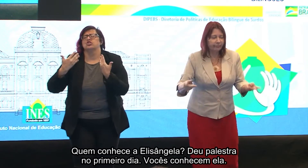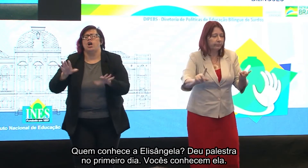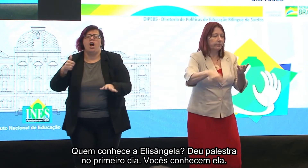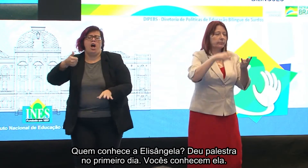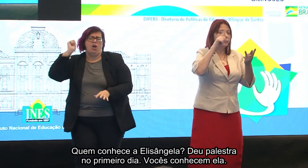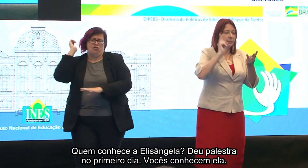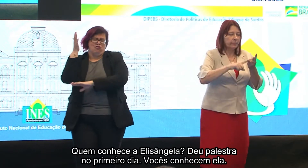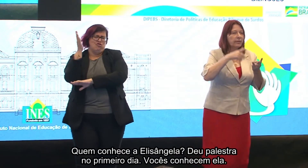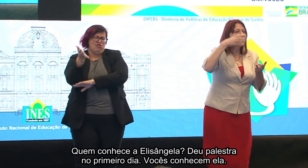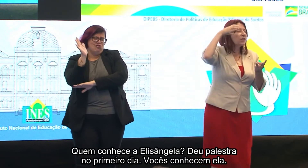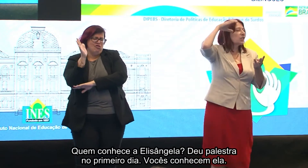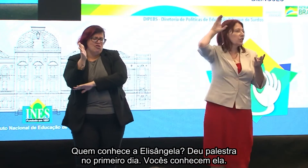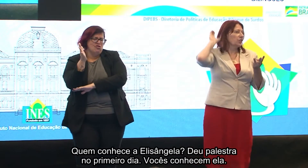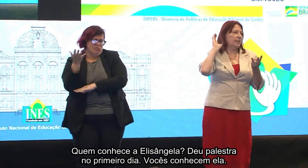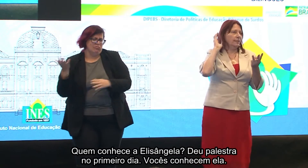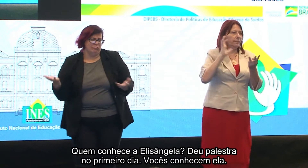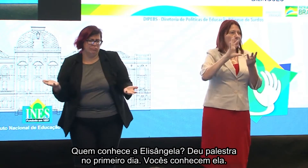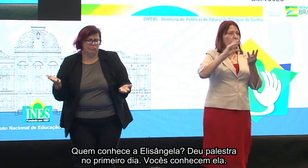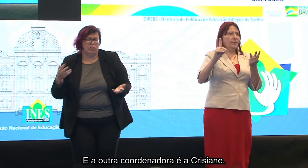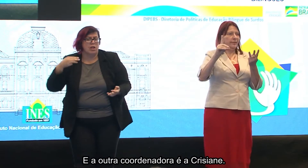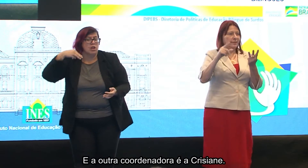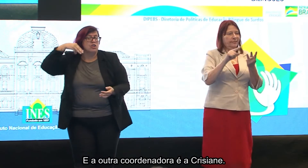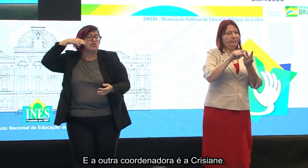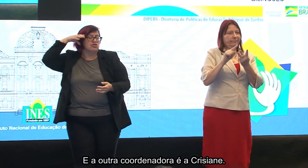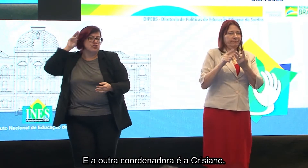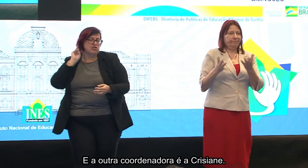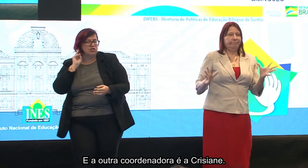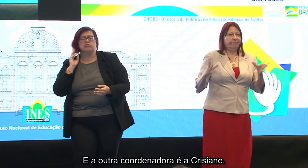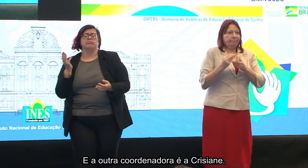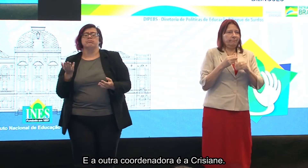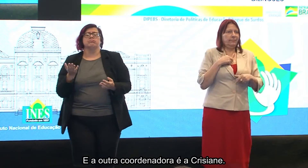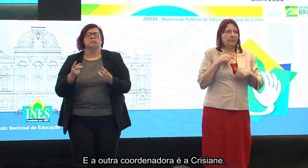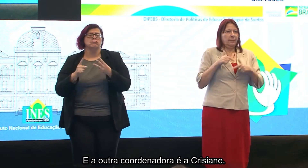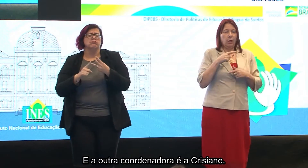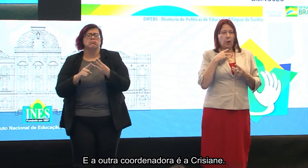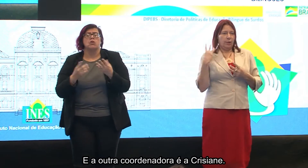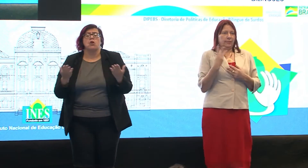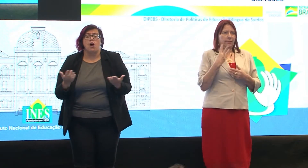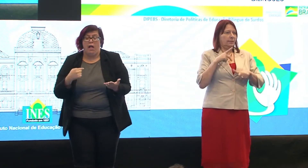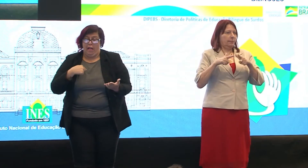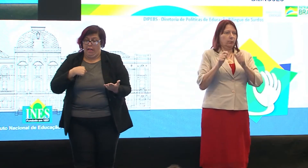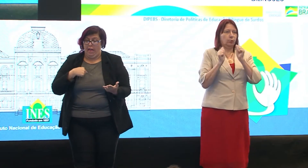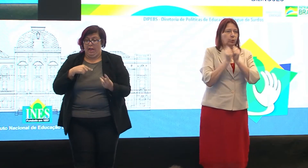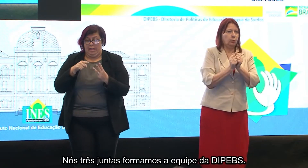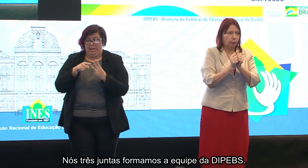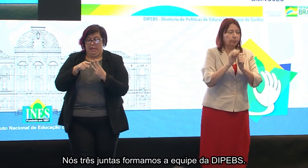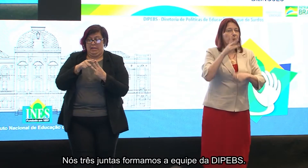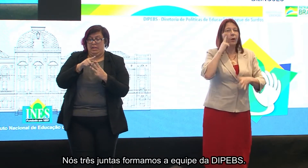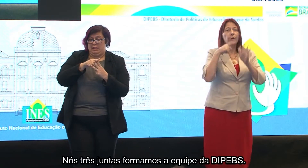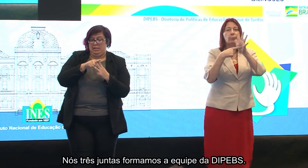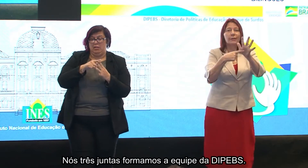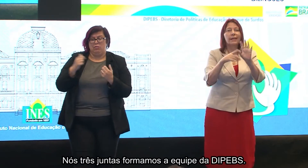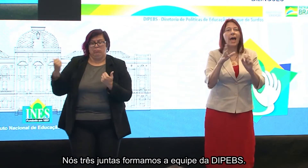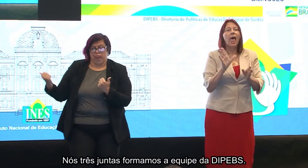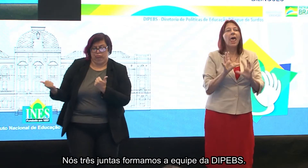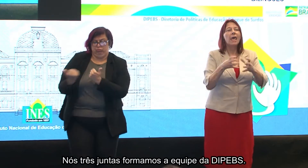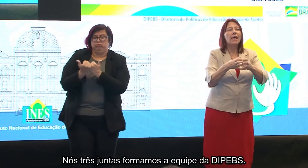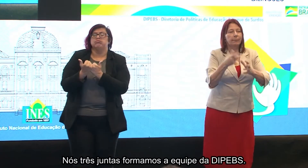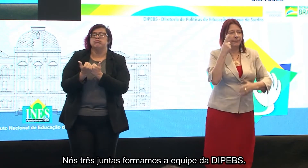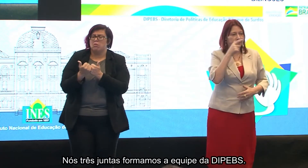primeiro dia, sim, vocês já conhecem. E a outra coordenadora é a Crisiane. E nós três juntas formamos a equipe